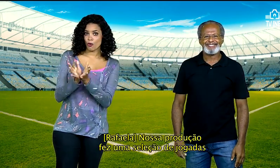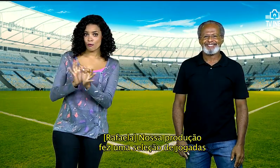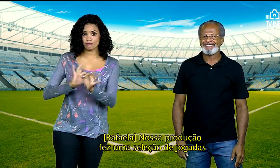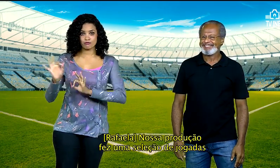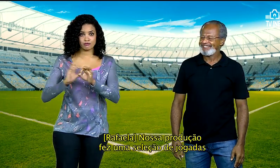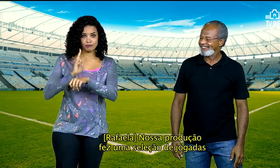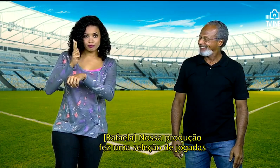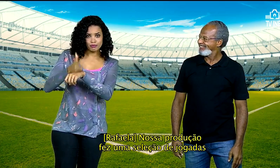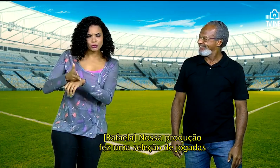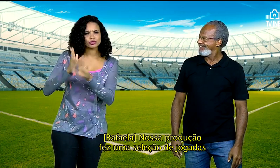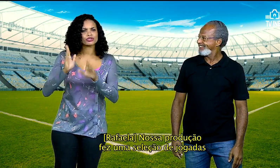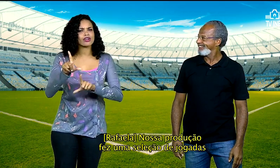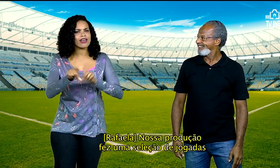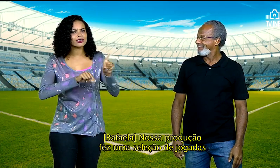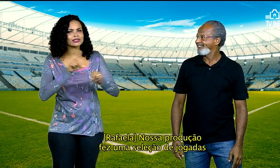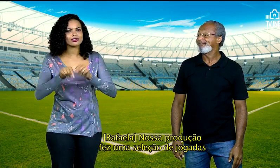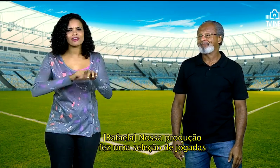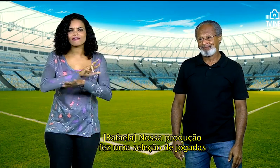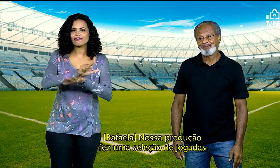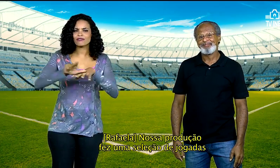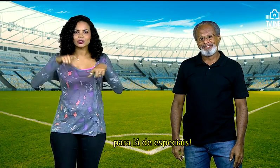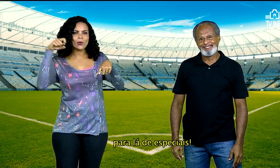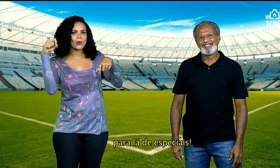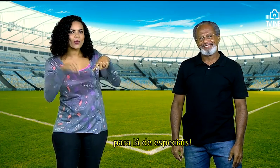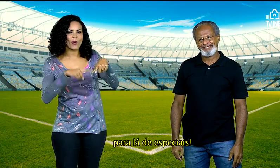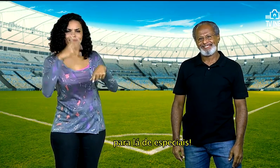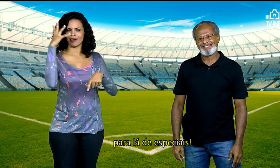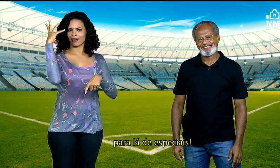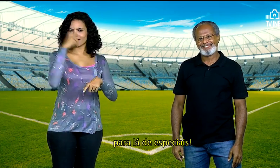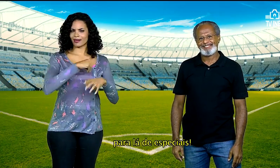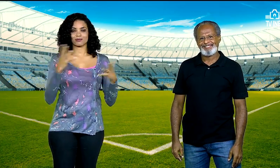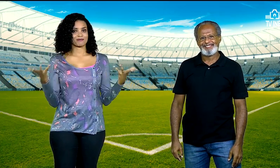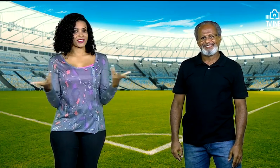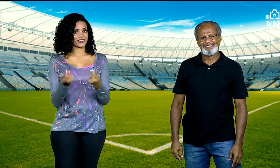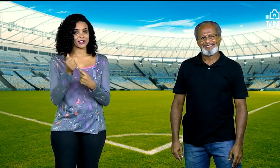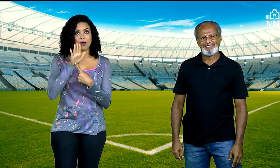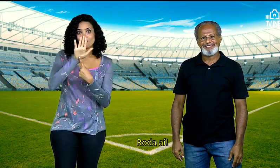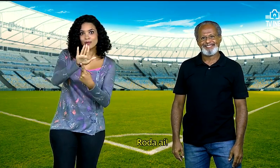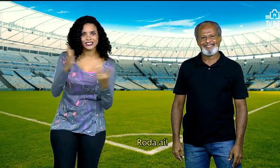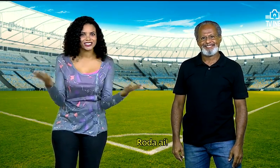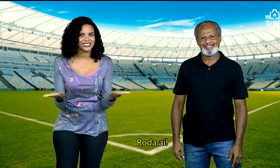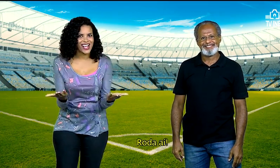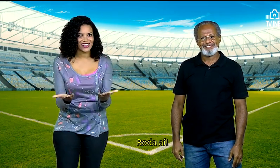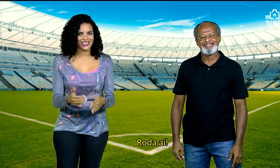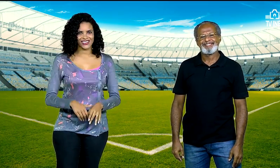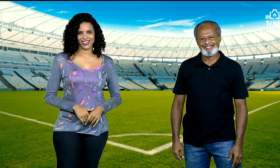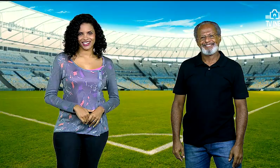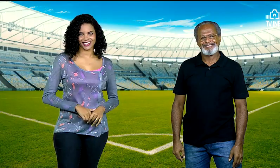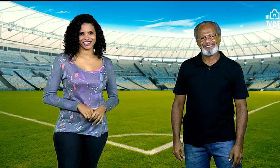Nossa produção fez uma seleção de jogadas para lá de especiais. Roda aí.